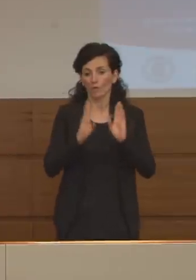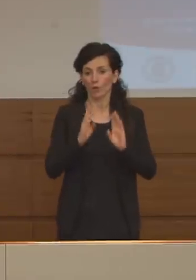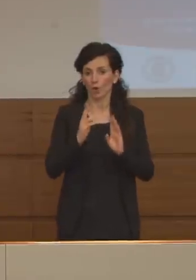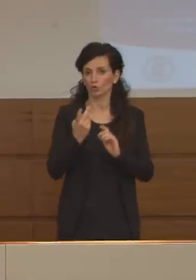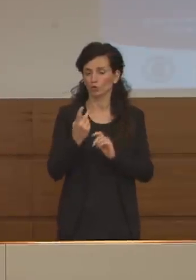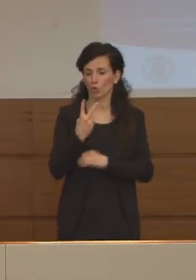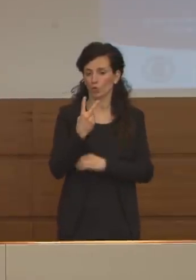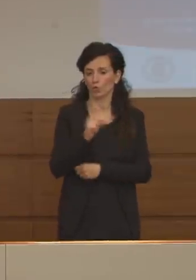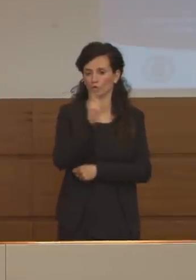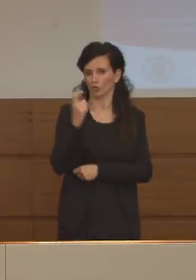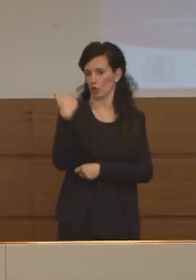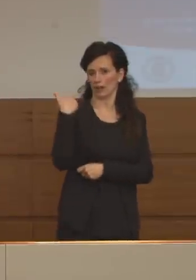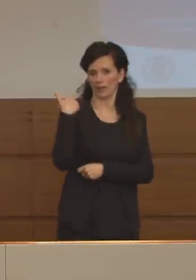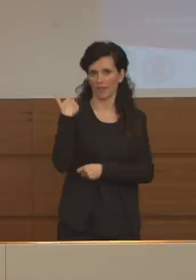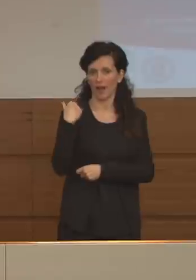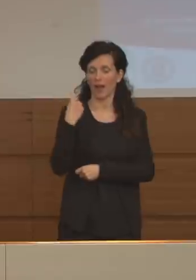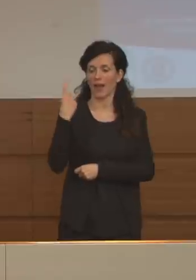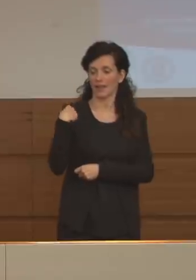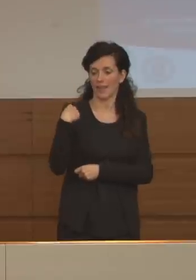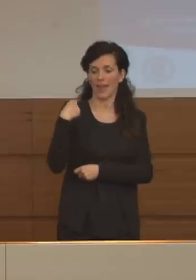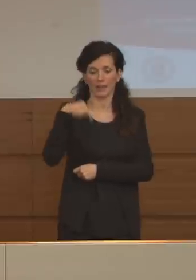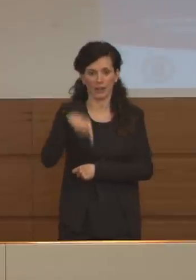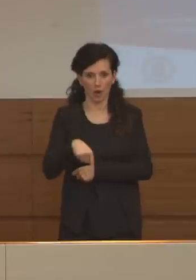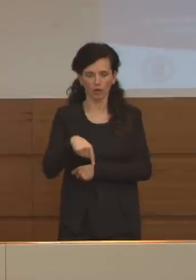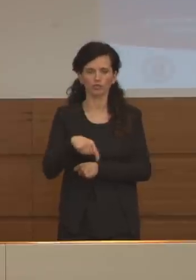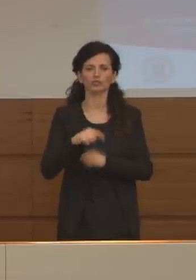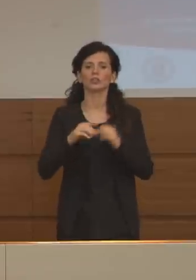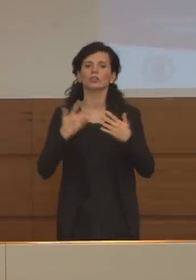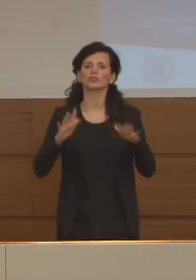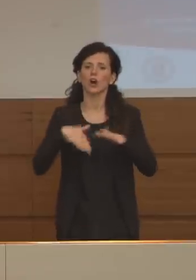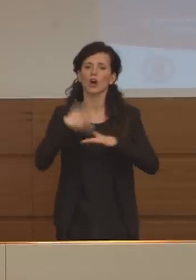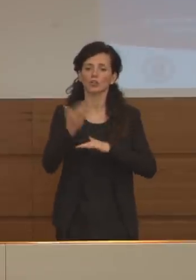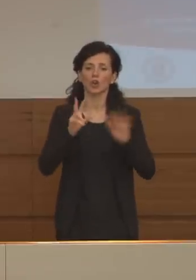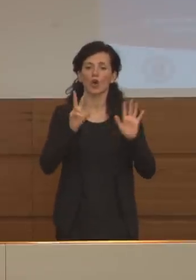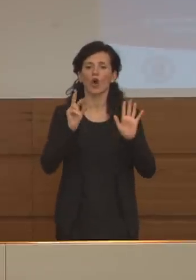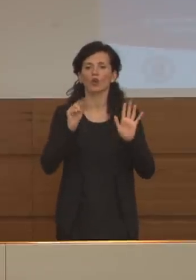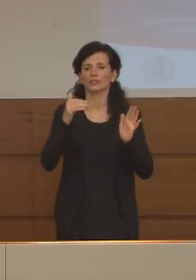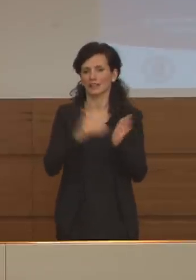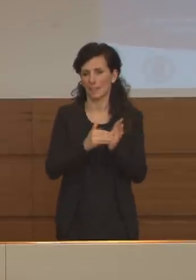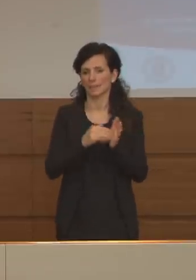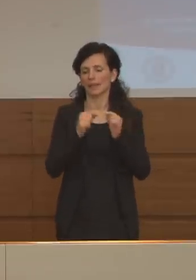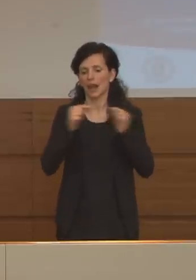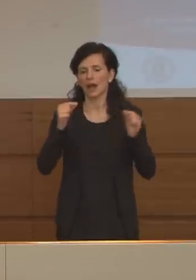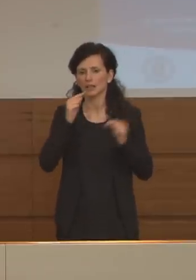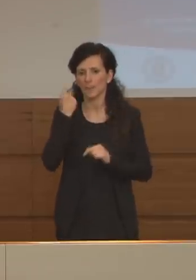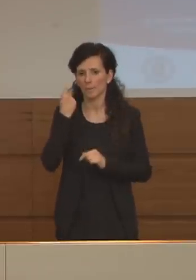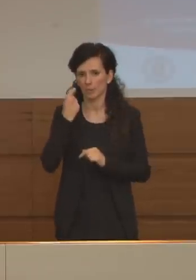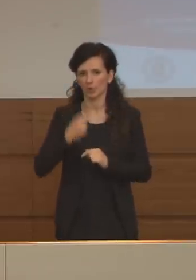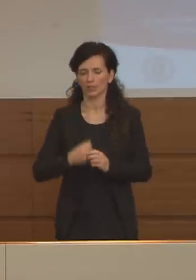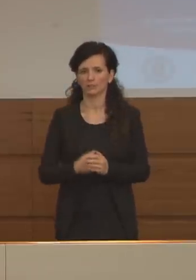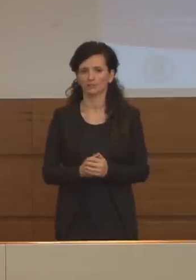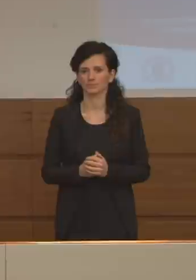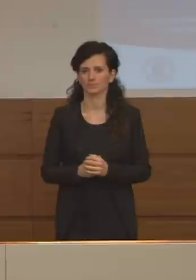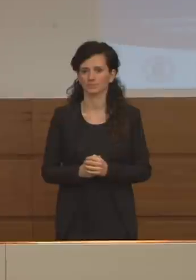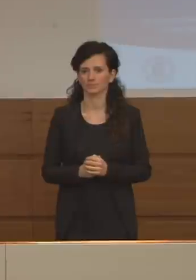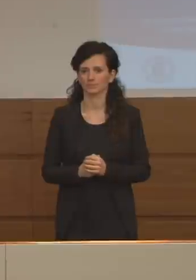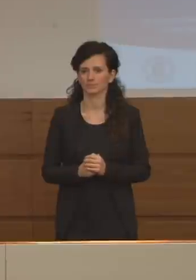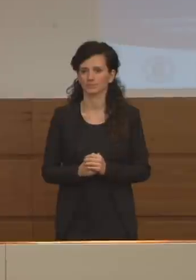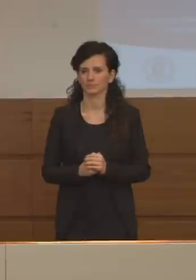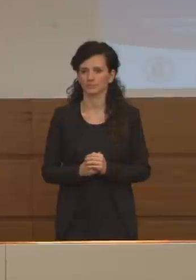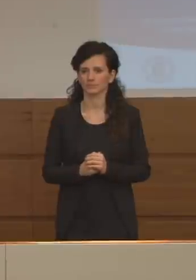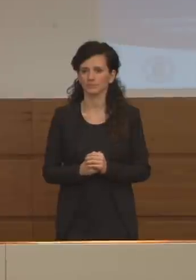tra ieri e oggi sono stati eseguiti oltre 80.000 tamponi per quanto